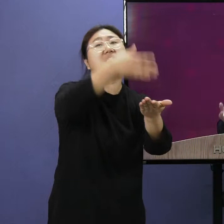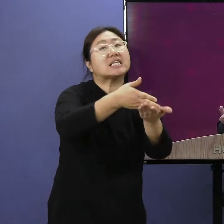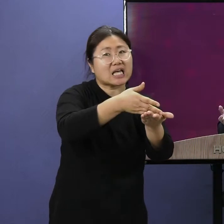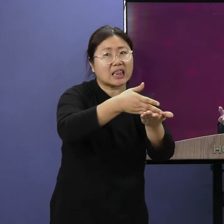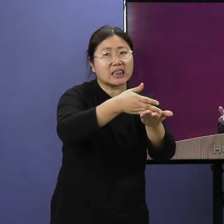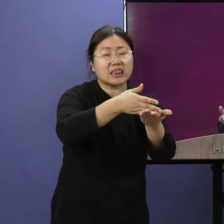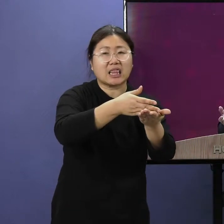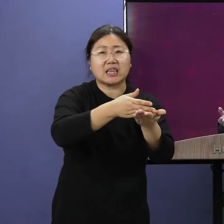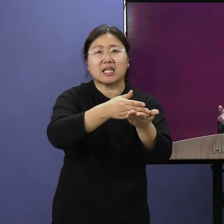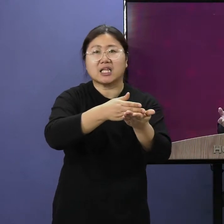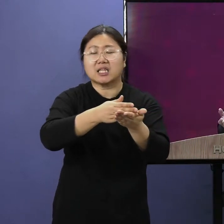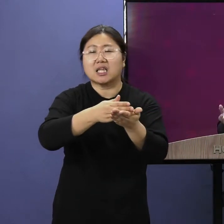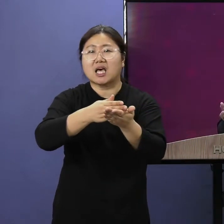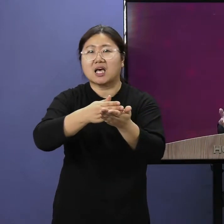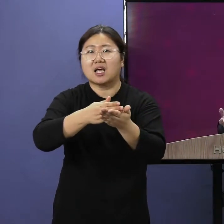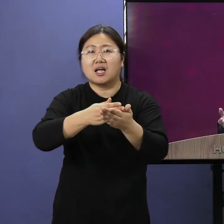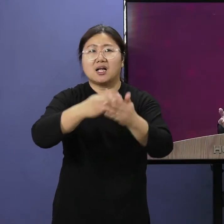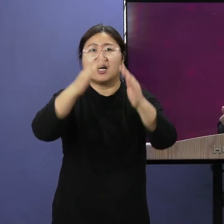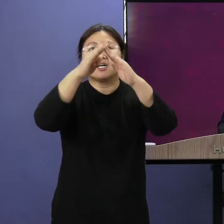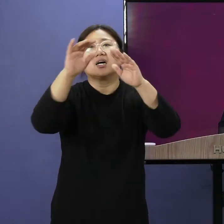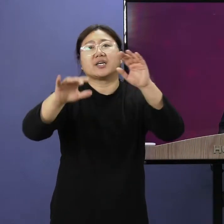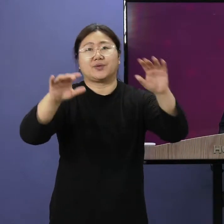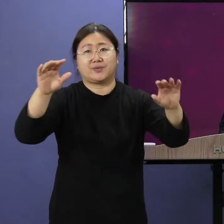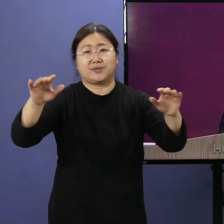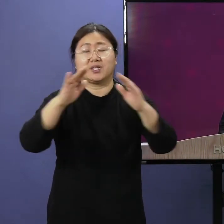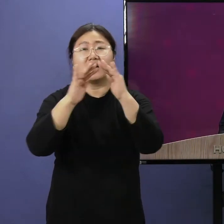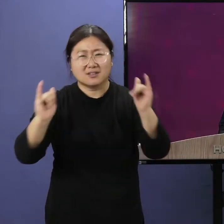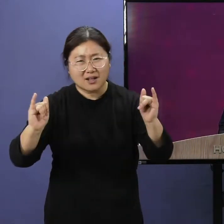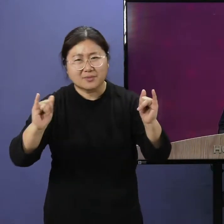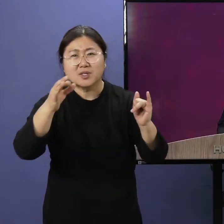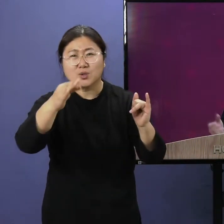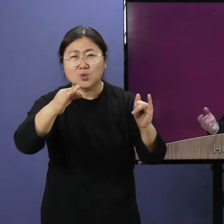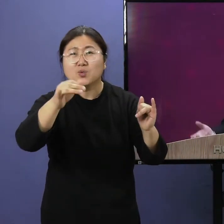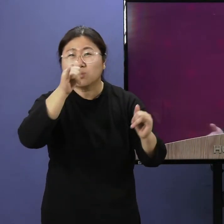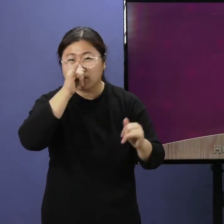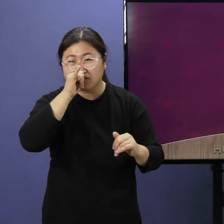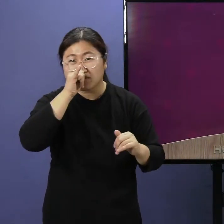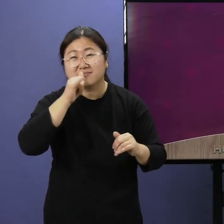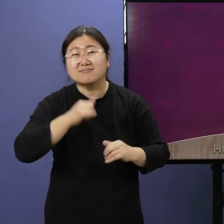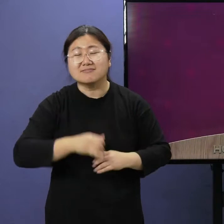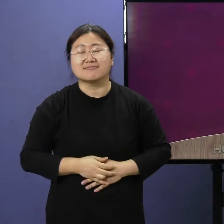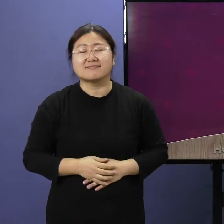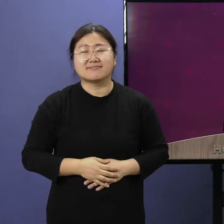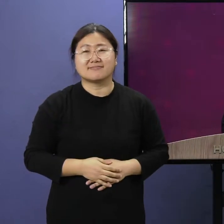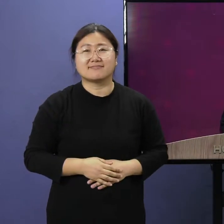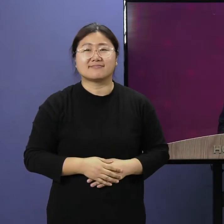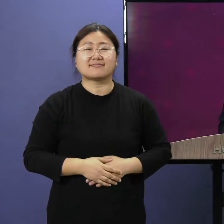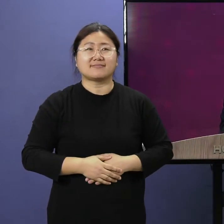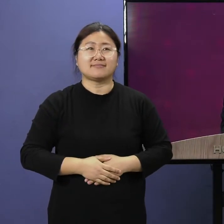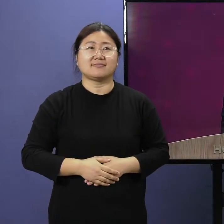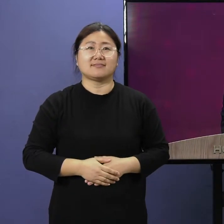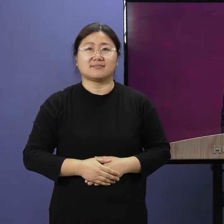마을 사람들의 돈도 있었다라는 것이죠. 여러분 한번 상상해 보세요.